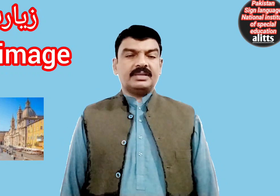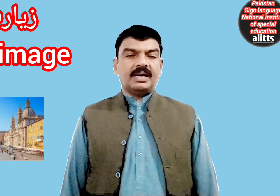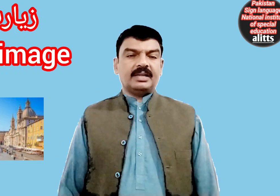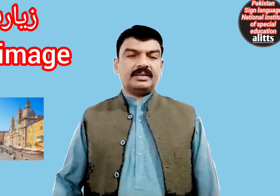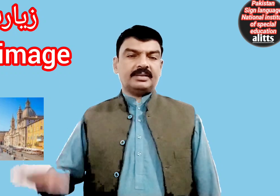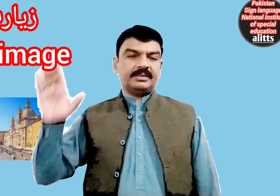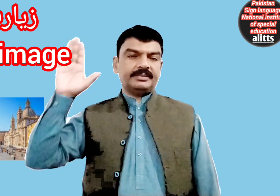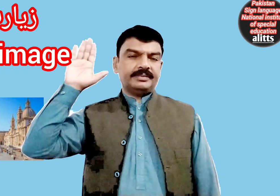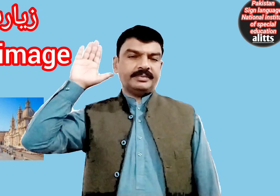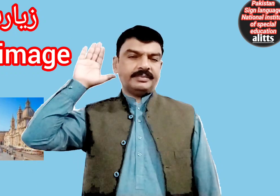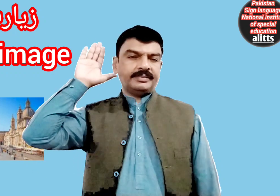ज़ियारत।